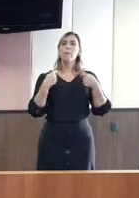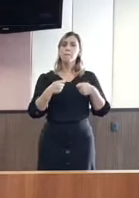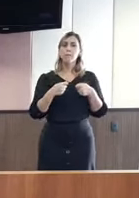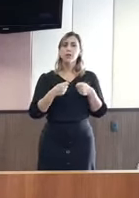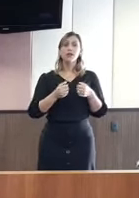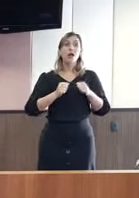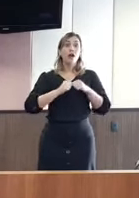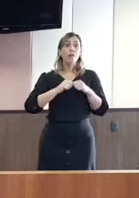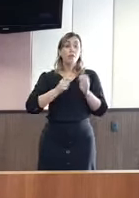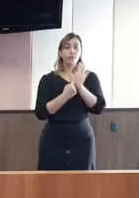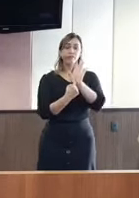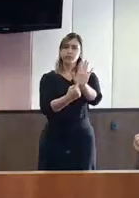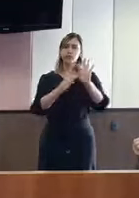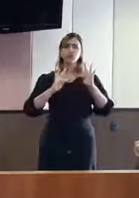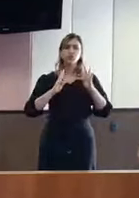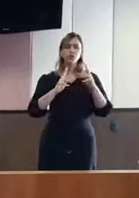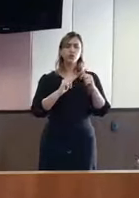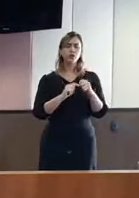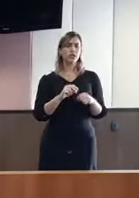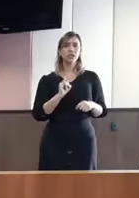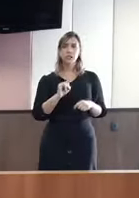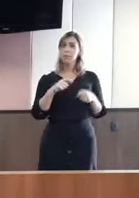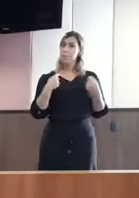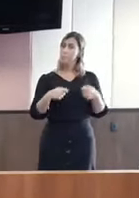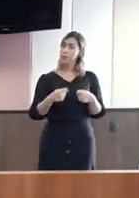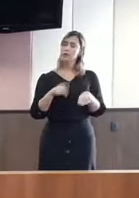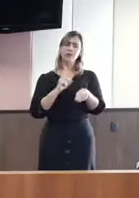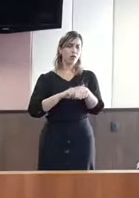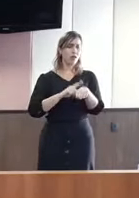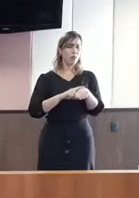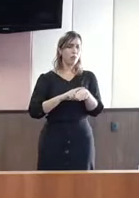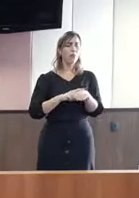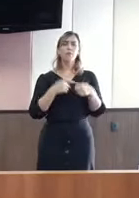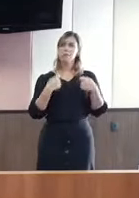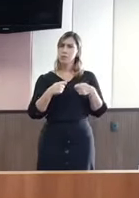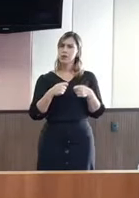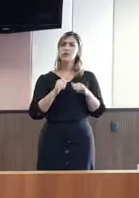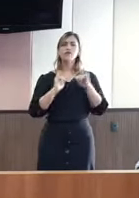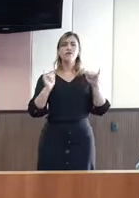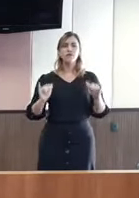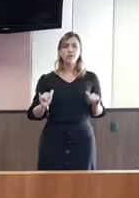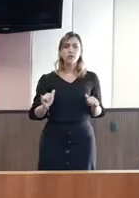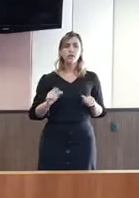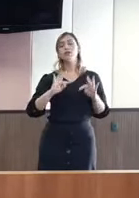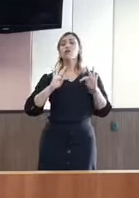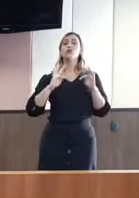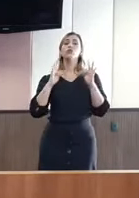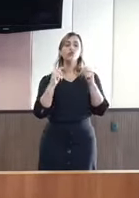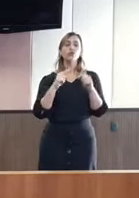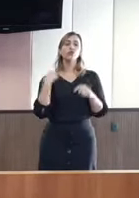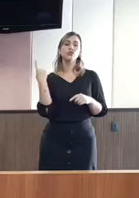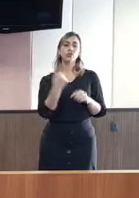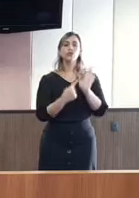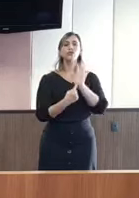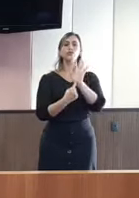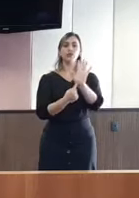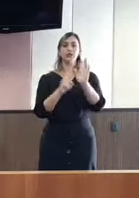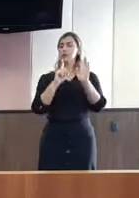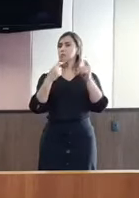informações. Em qualquer momento que nós precisarmos ter informação, a equipe discutir, nós estaremos passando isso publicamente. Não tem